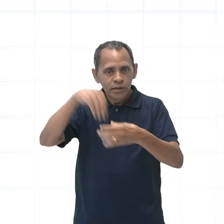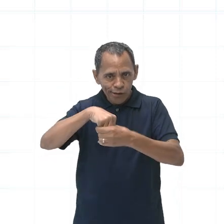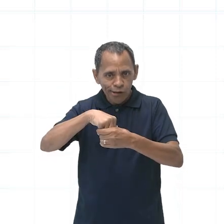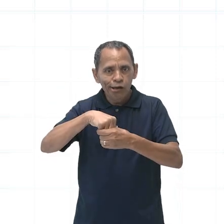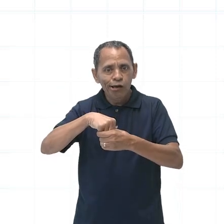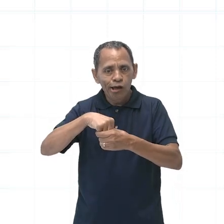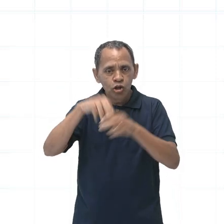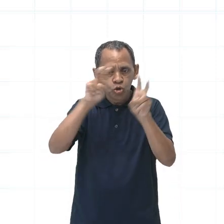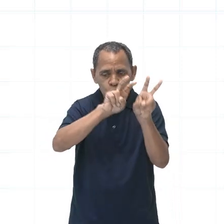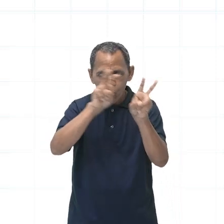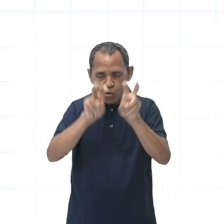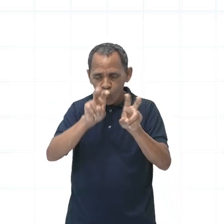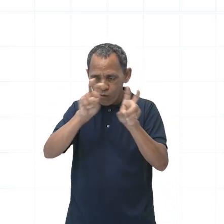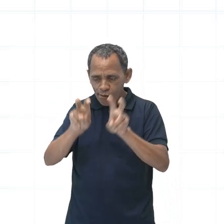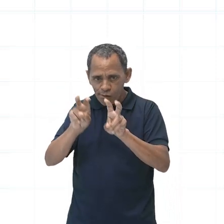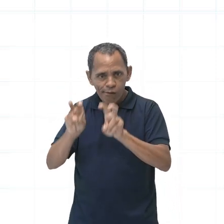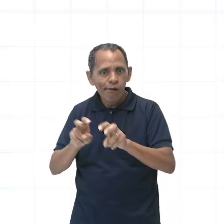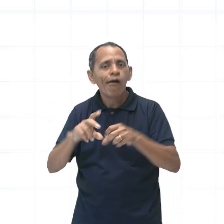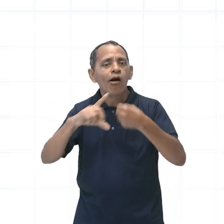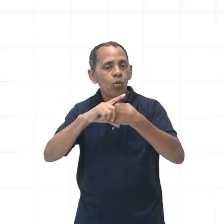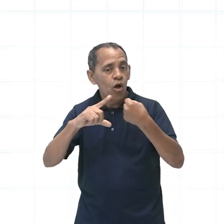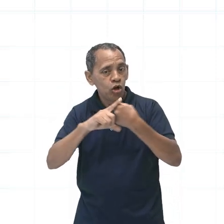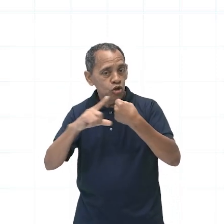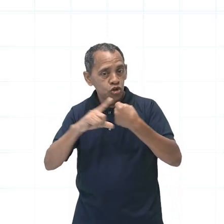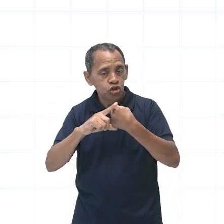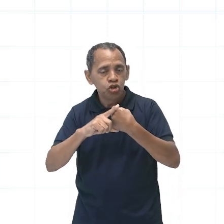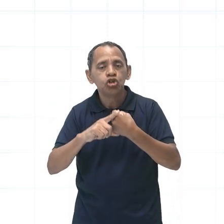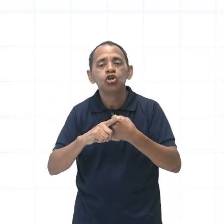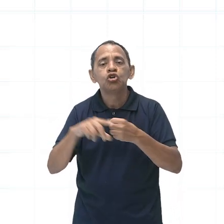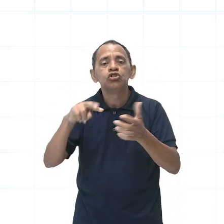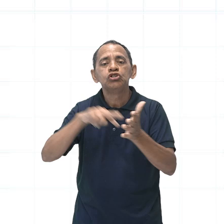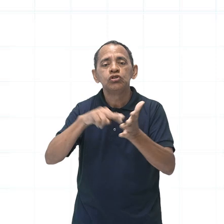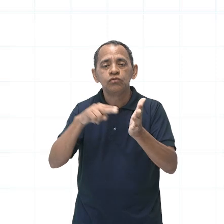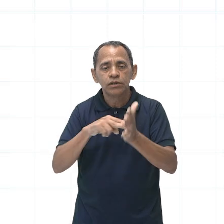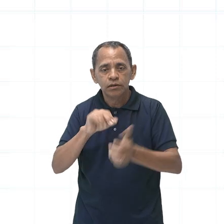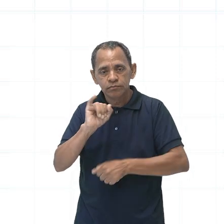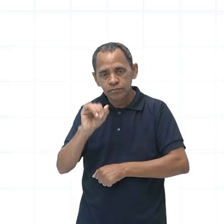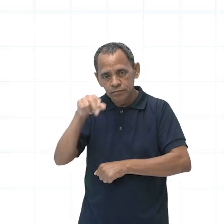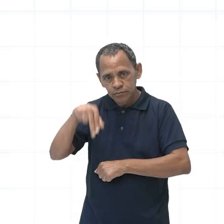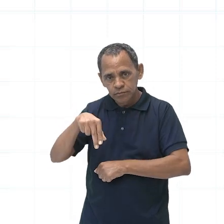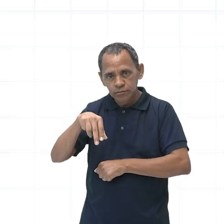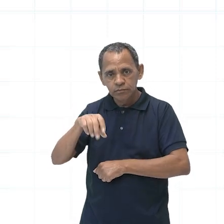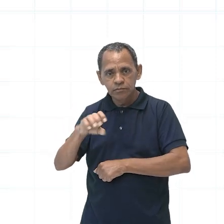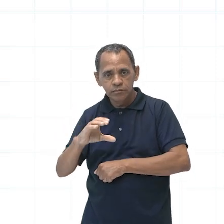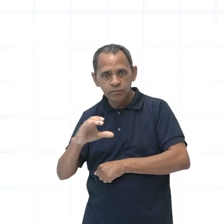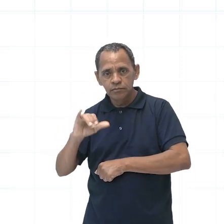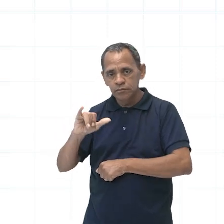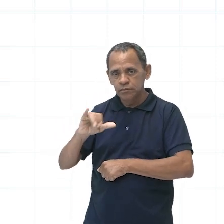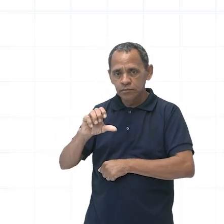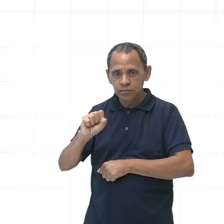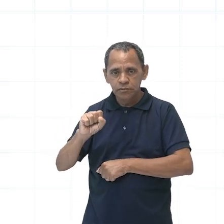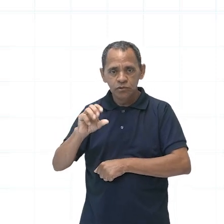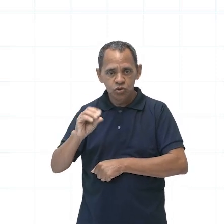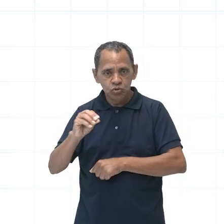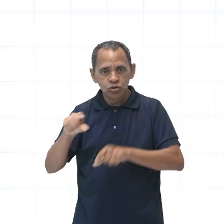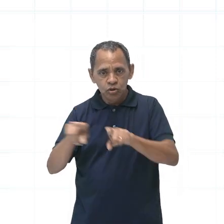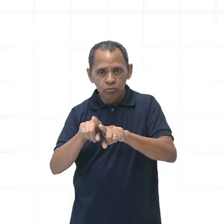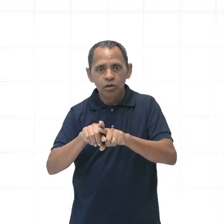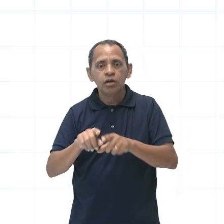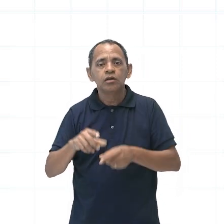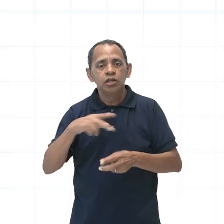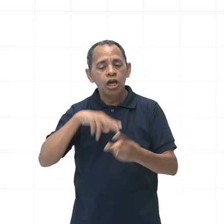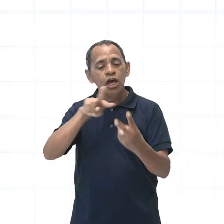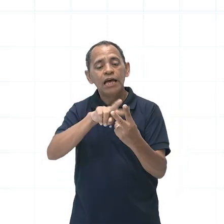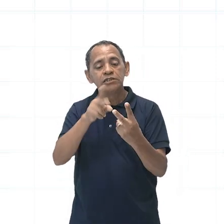um artigo, essa subdivisão se chama inciso, tá? E ela vai trazer justamente as hipóteses em